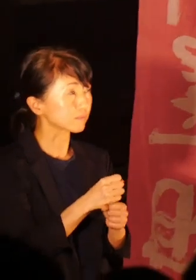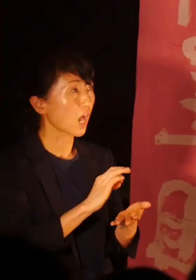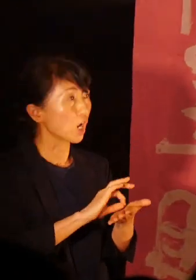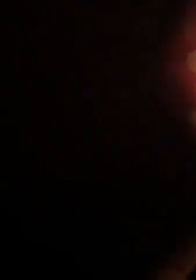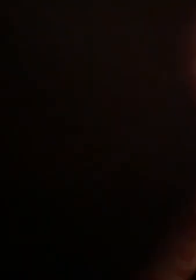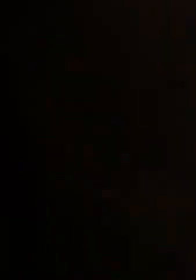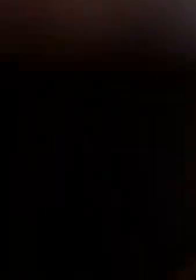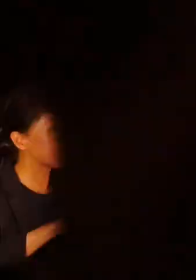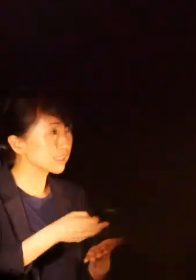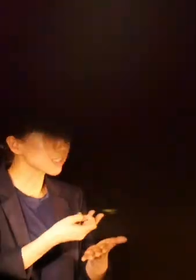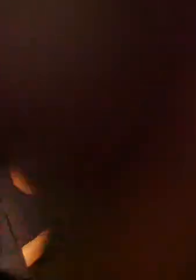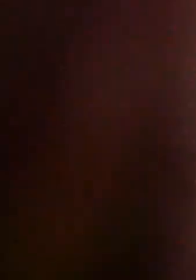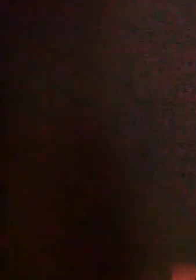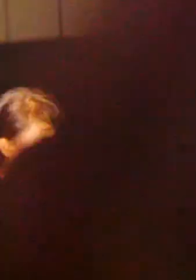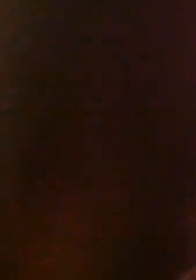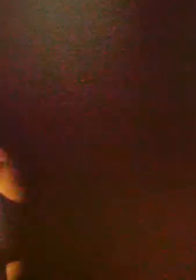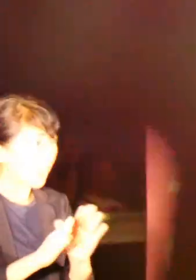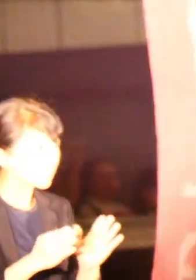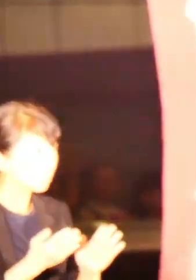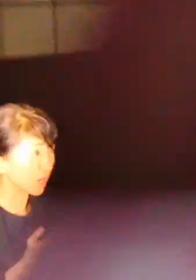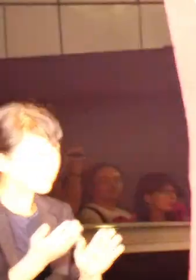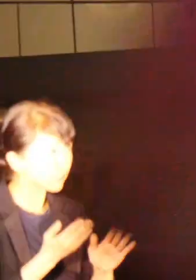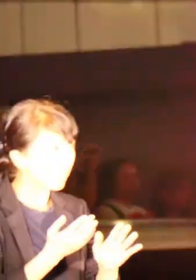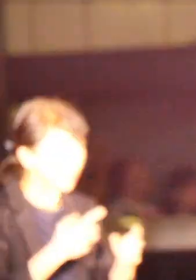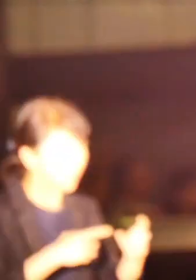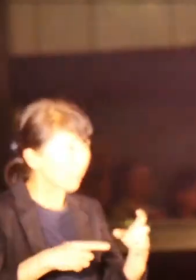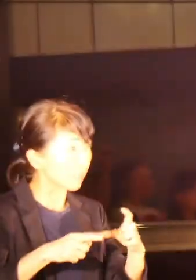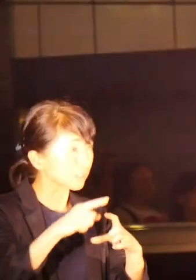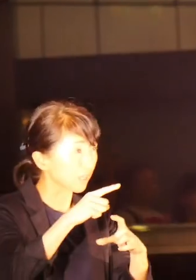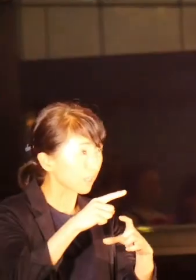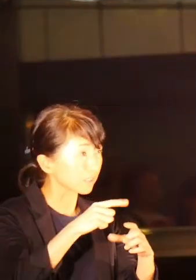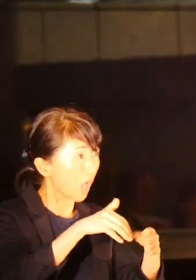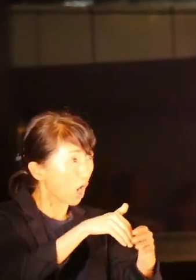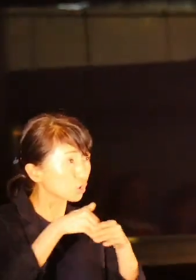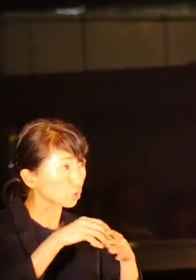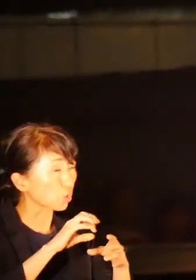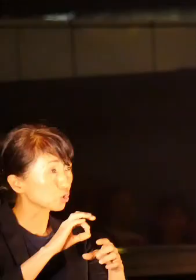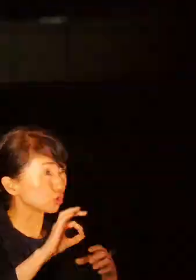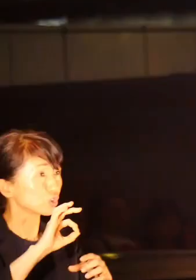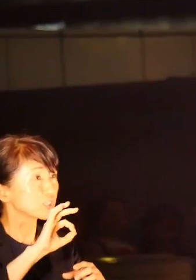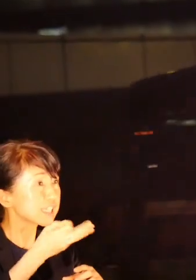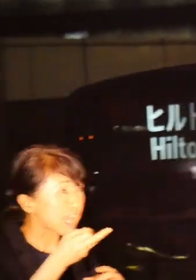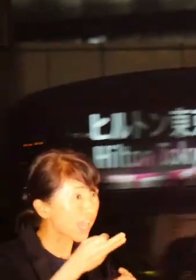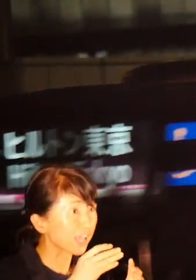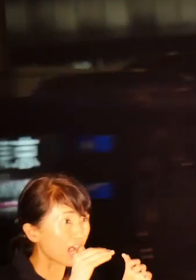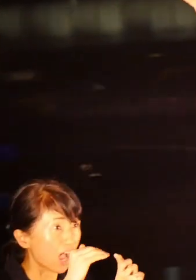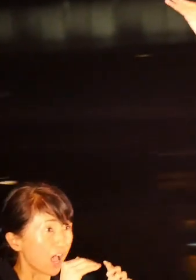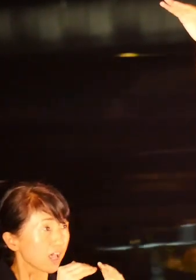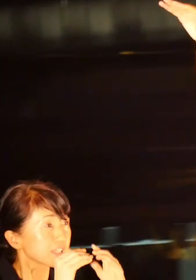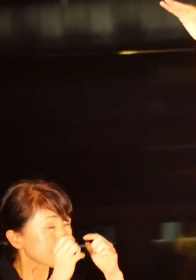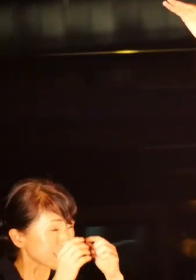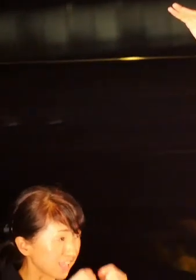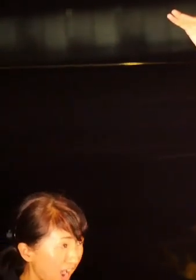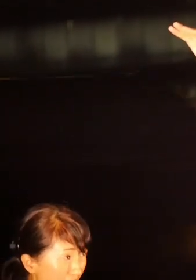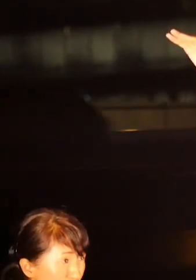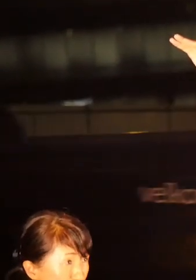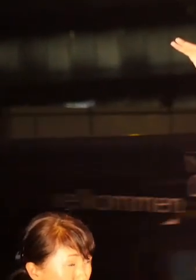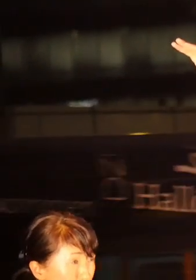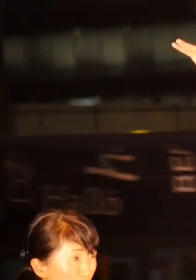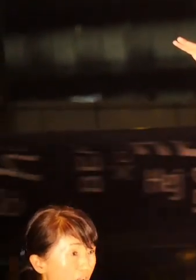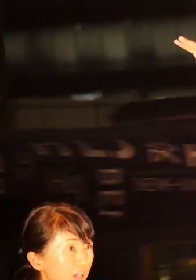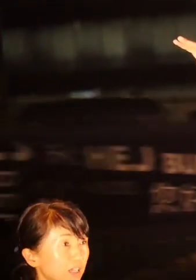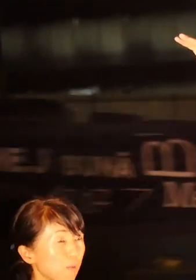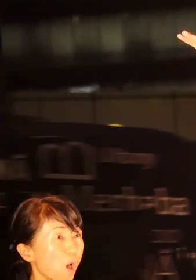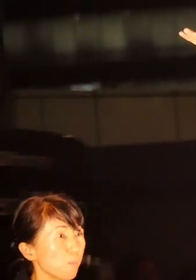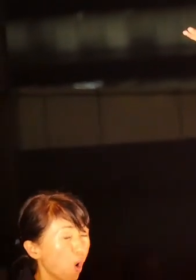消費税導入されて増税するたびに所得税最高税率下がっていきました。つまりは金持ち、より金